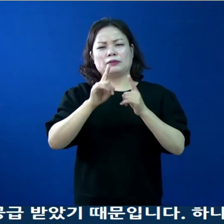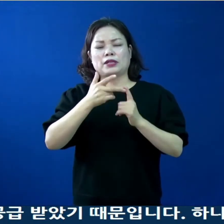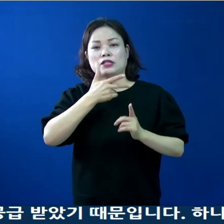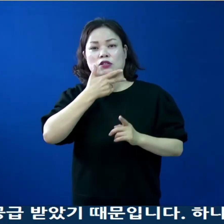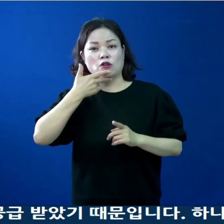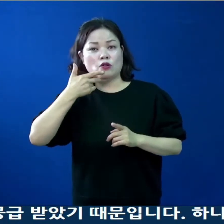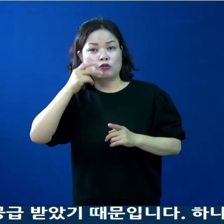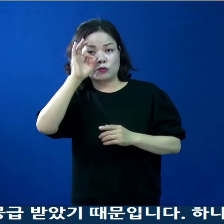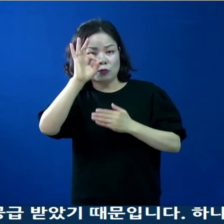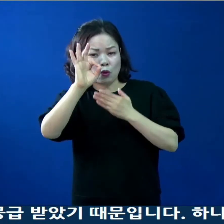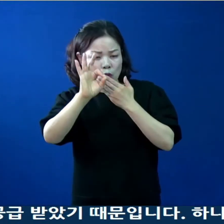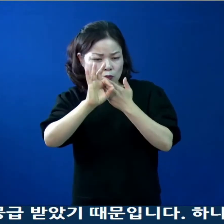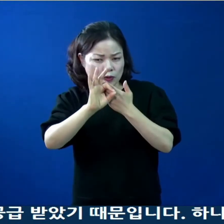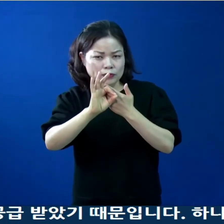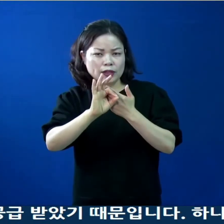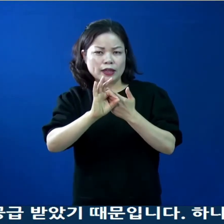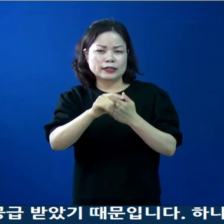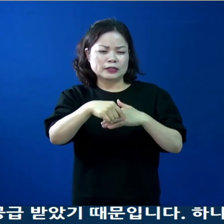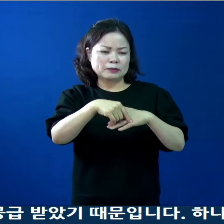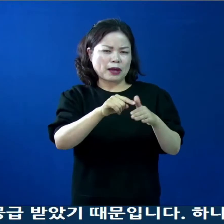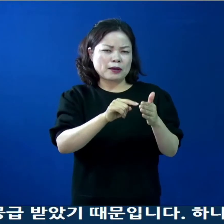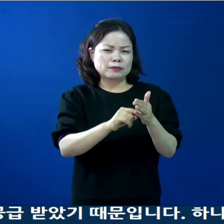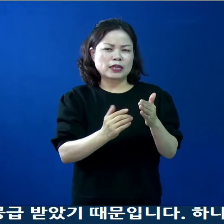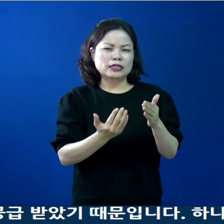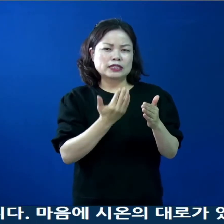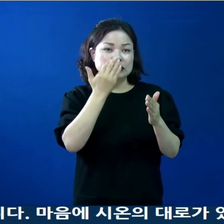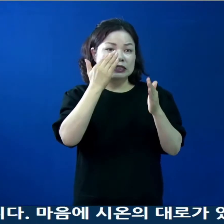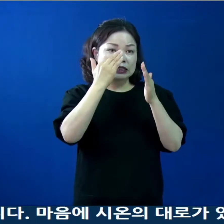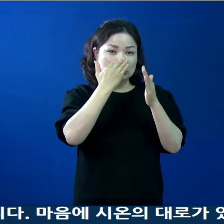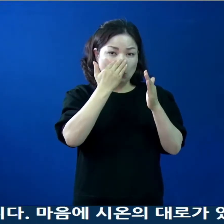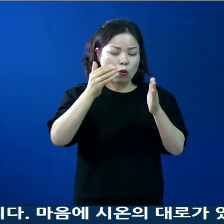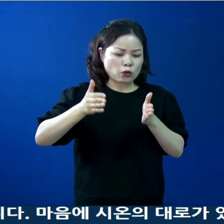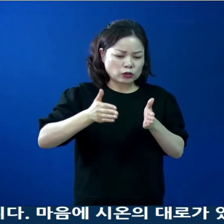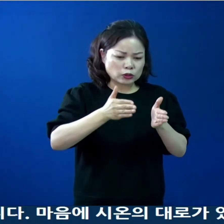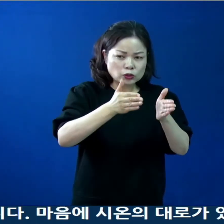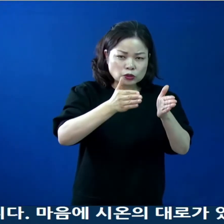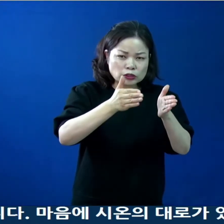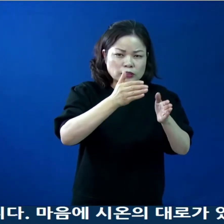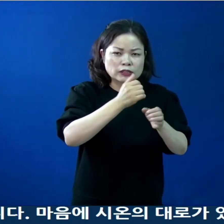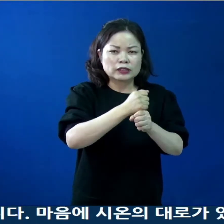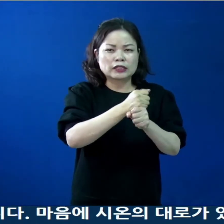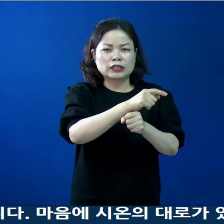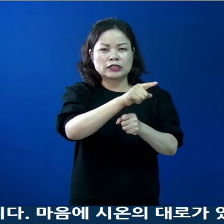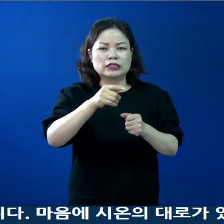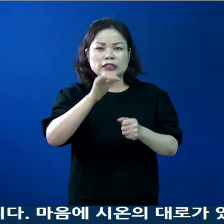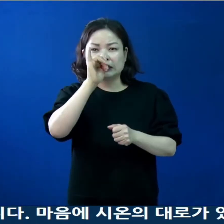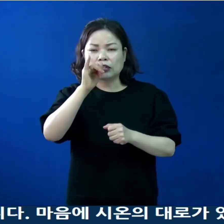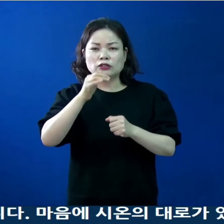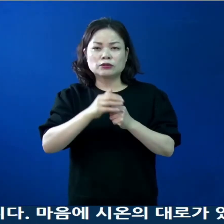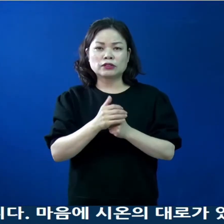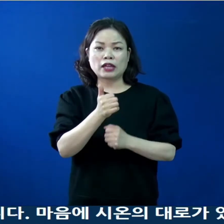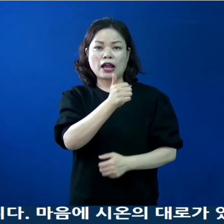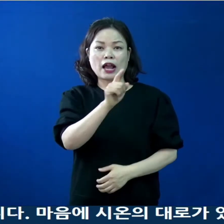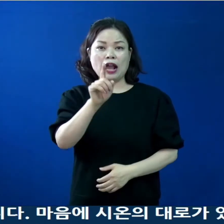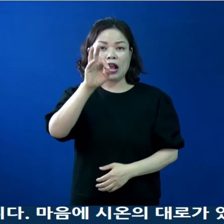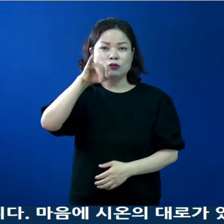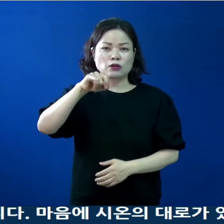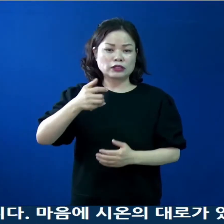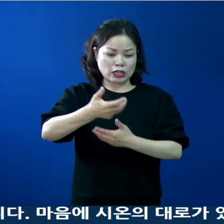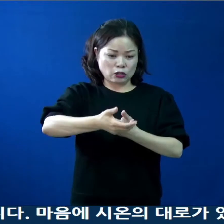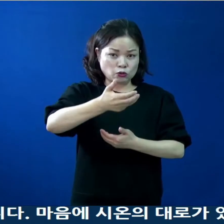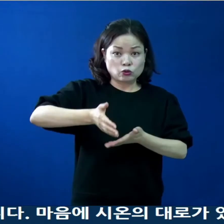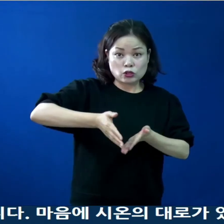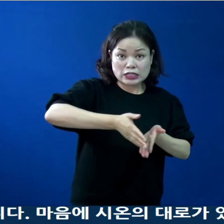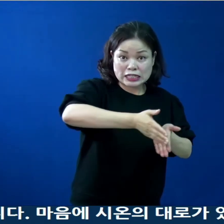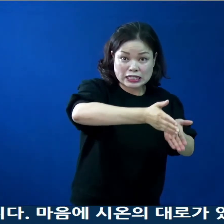보면 그 마음에 시온으로 가는 하이웨이가 있다라고 표현합니다. 여러분, 하이웨이가 무엇입니까? 고속도로 아니겠습니까?